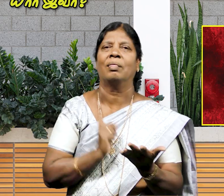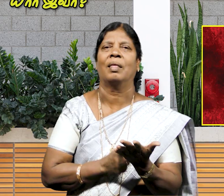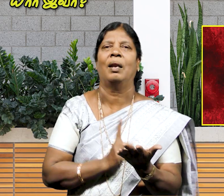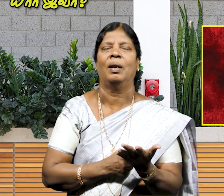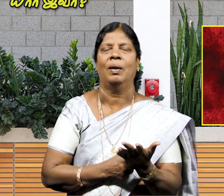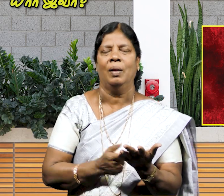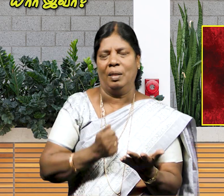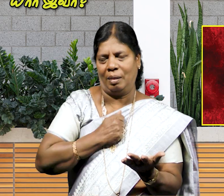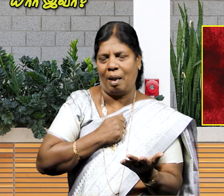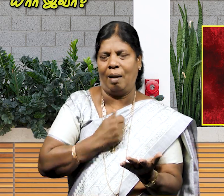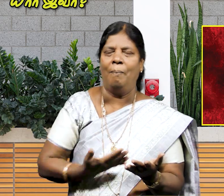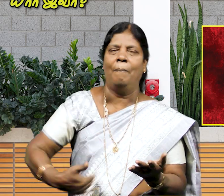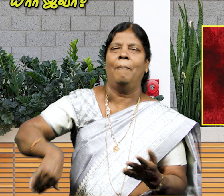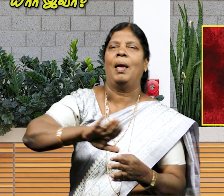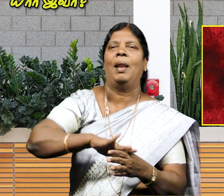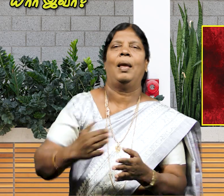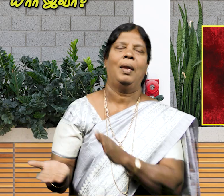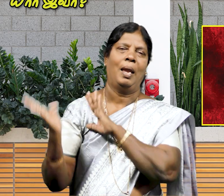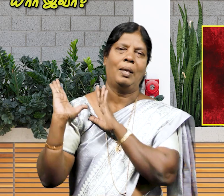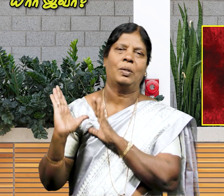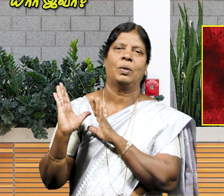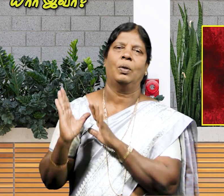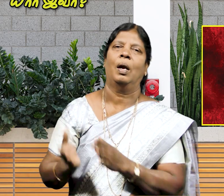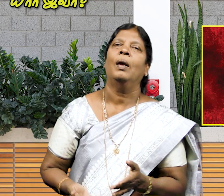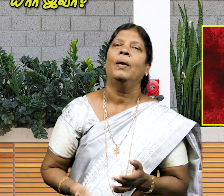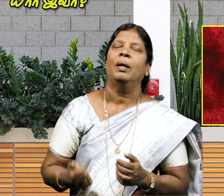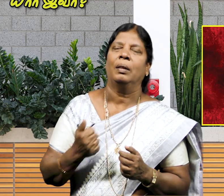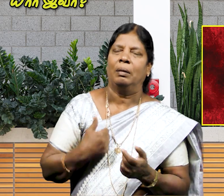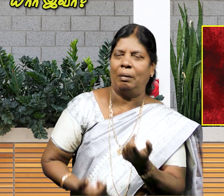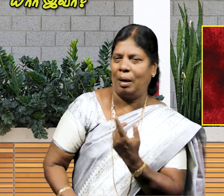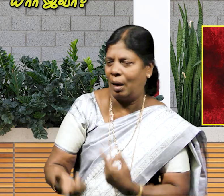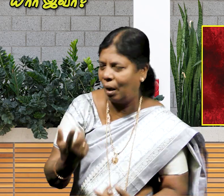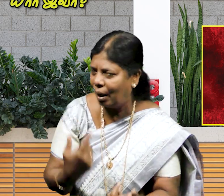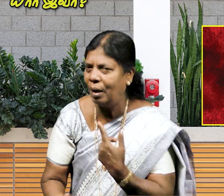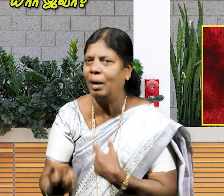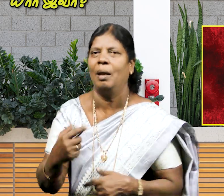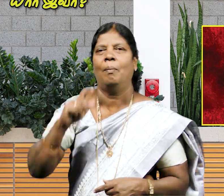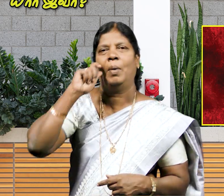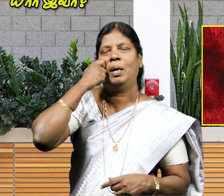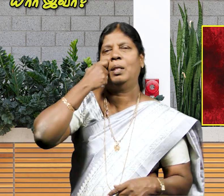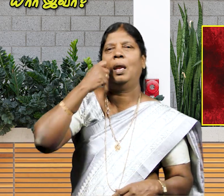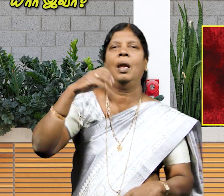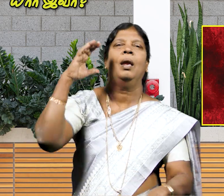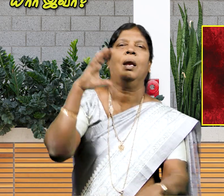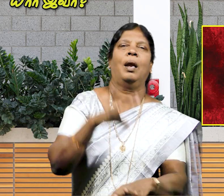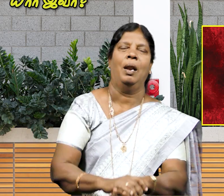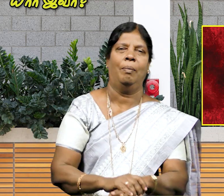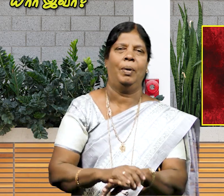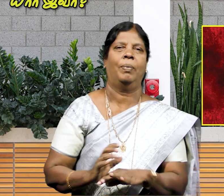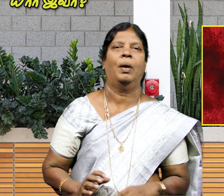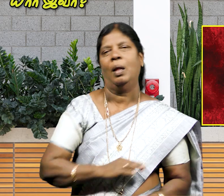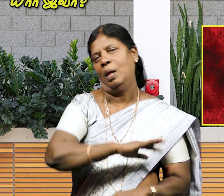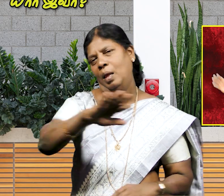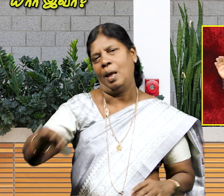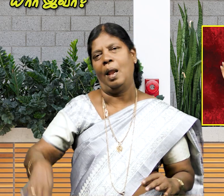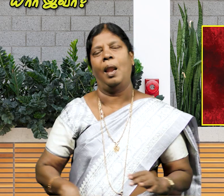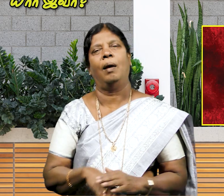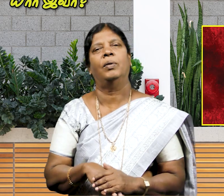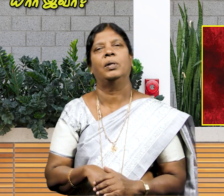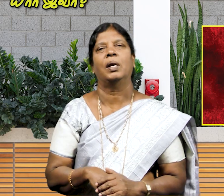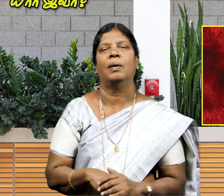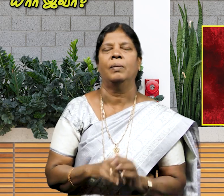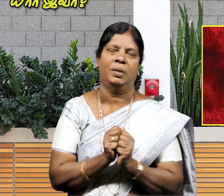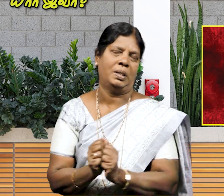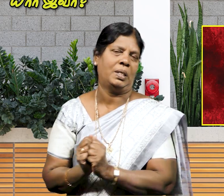தண்டனையும் தன் பேரில் ஏற்றுக்கொண்டார். தேடி அந்த மனிதனை கண்டுபிடிப்பதற்காக எல்லாவற்றையும்